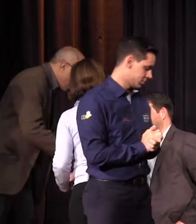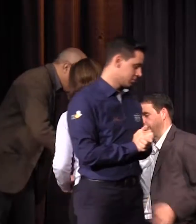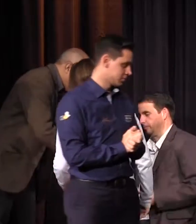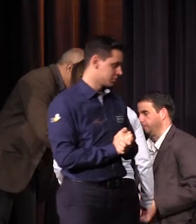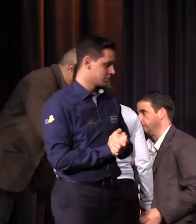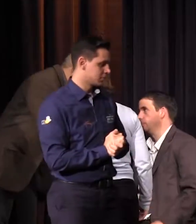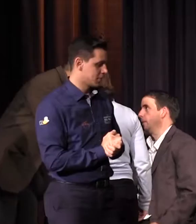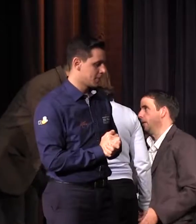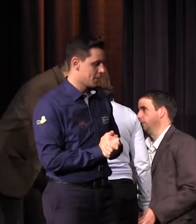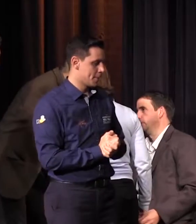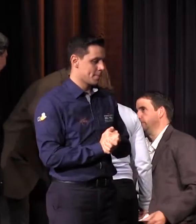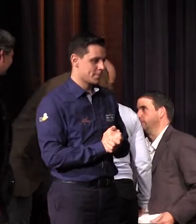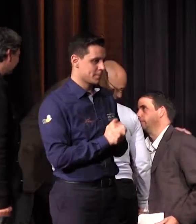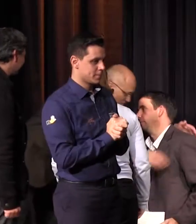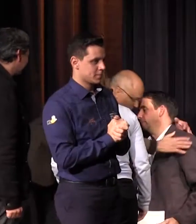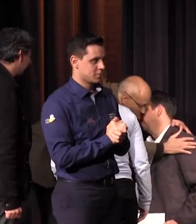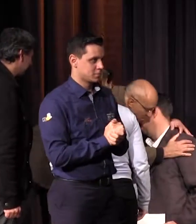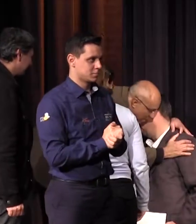a razão